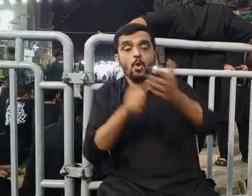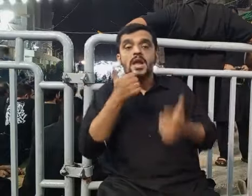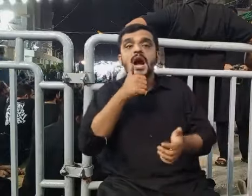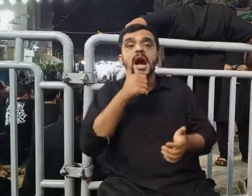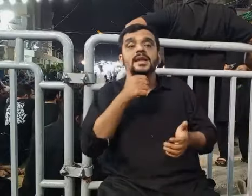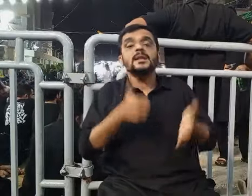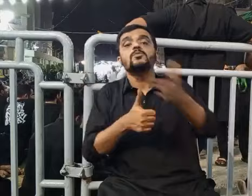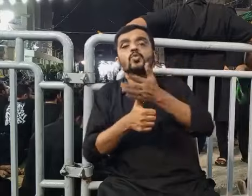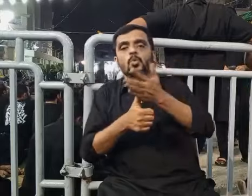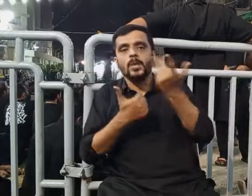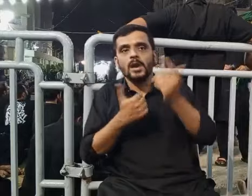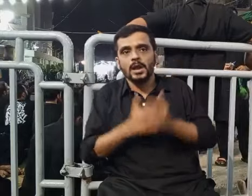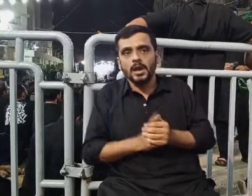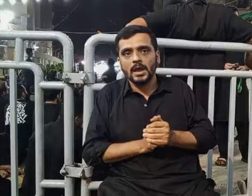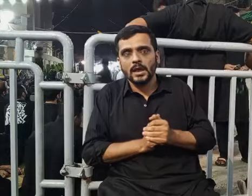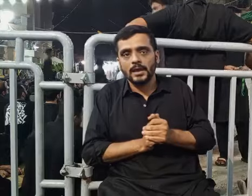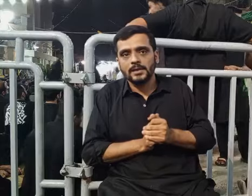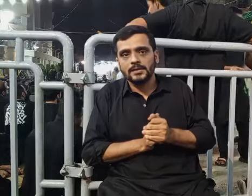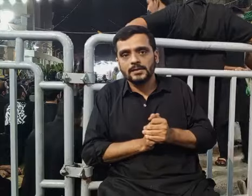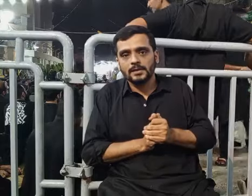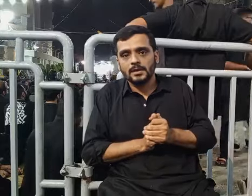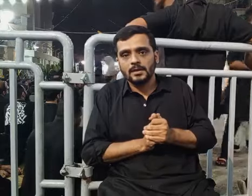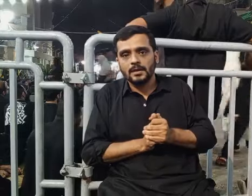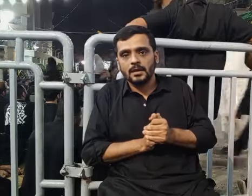ہوں. ایک انسان کا خود ہی اپنی تعریف کرنا اچھا تو نہیں ہوتا.